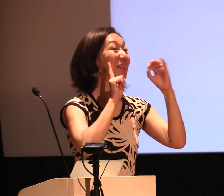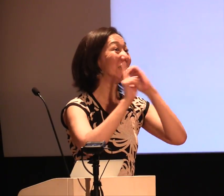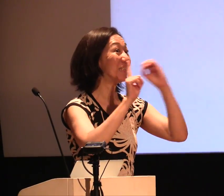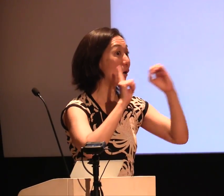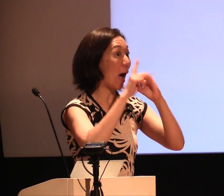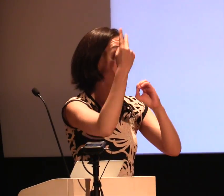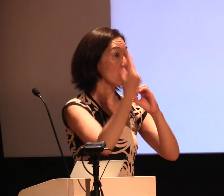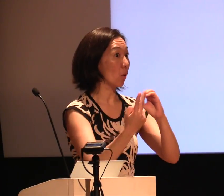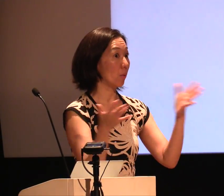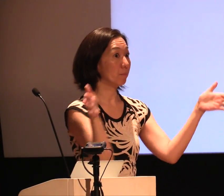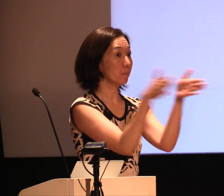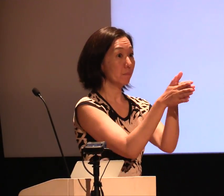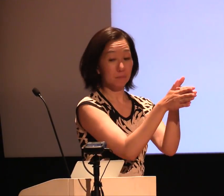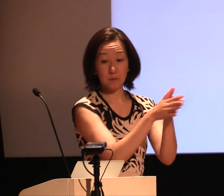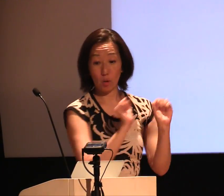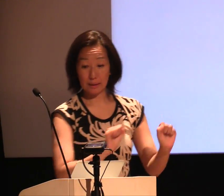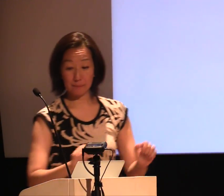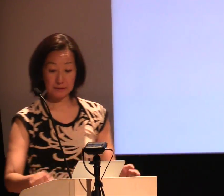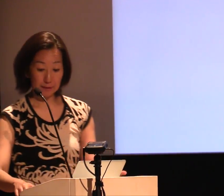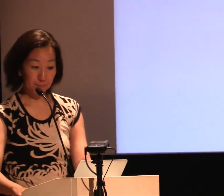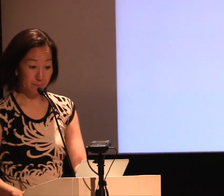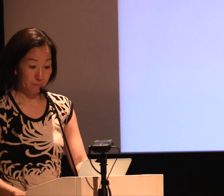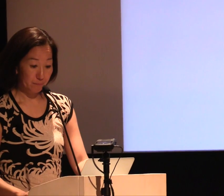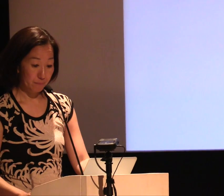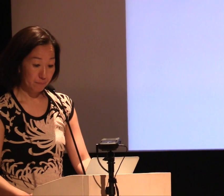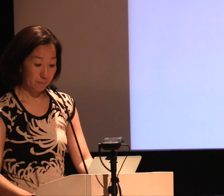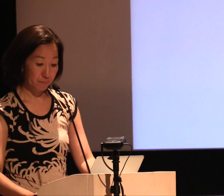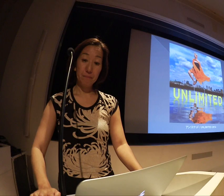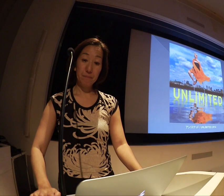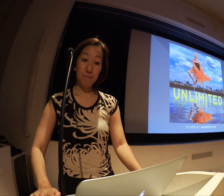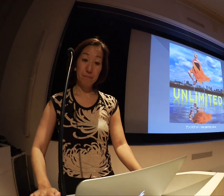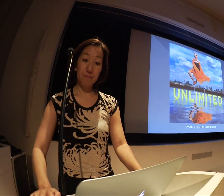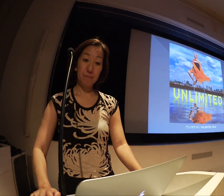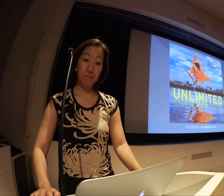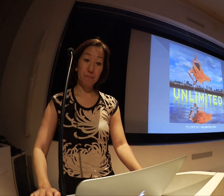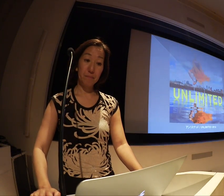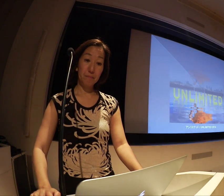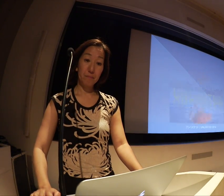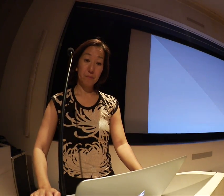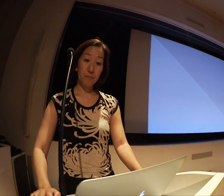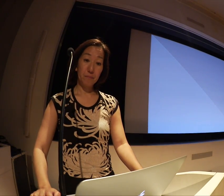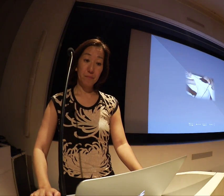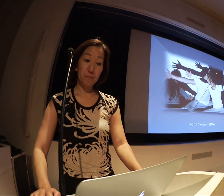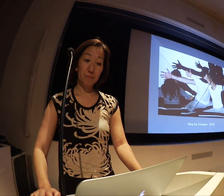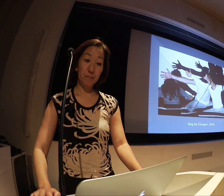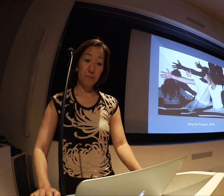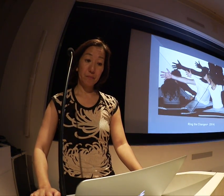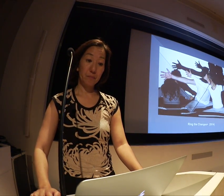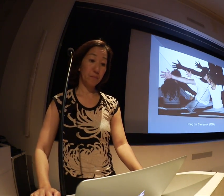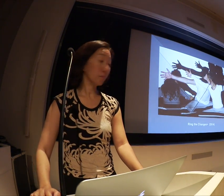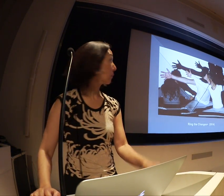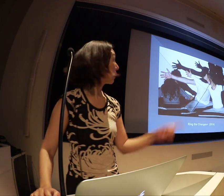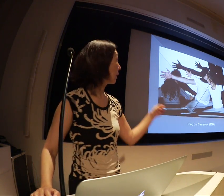パフォーマンス、デジタルアート、パフォーマンスとデジタルアートが一緒になったものです。